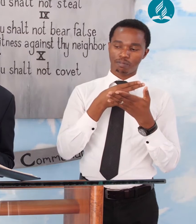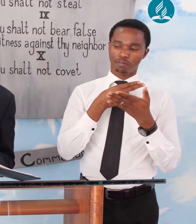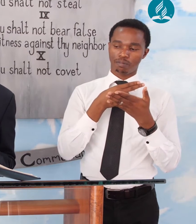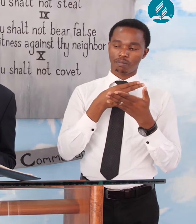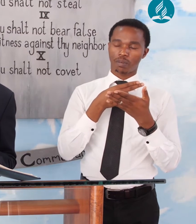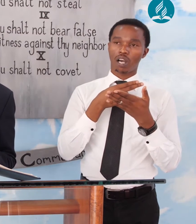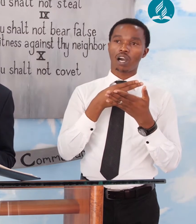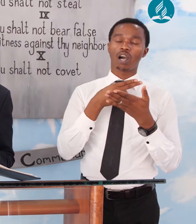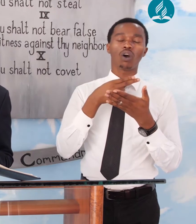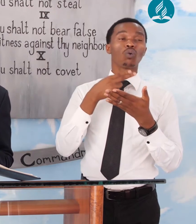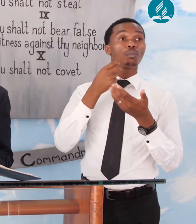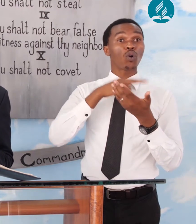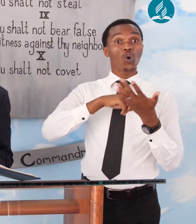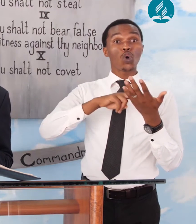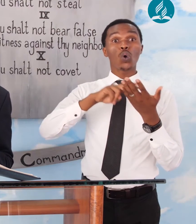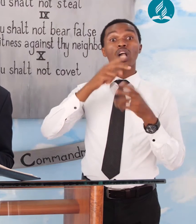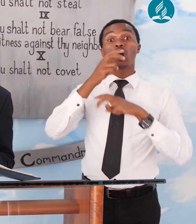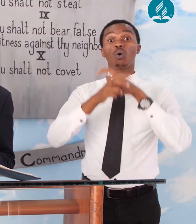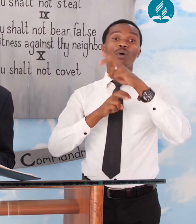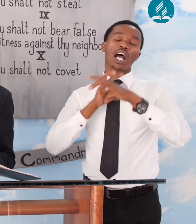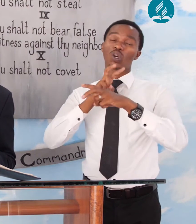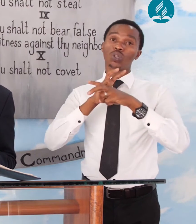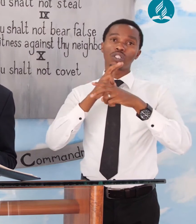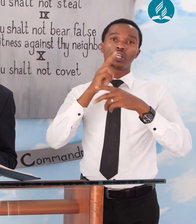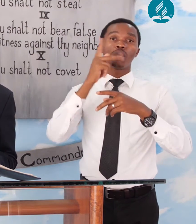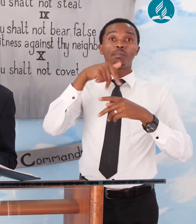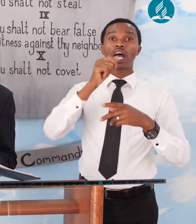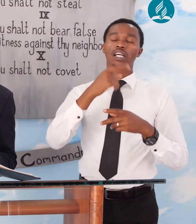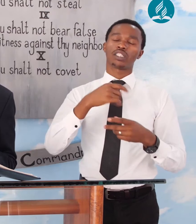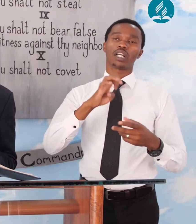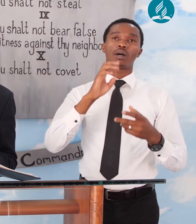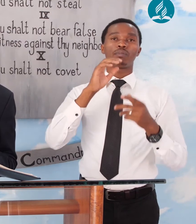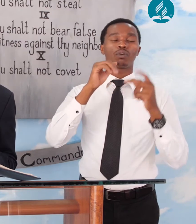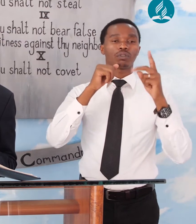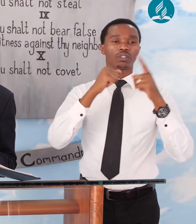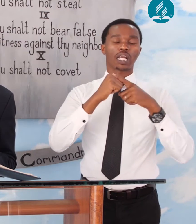cya Esprit de prophétie kuri page 65